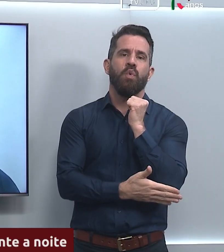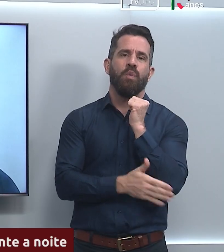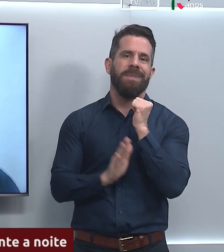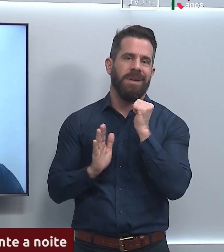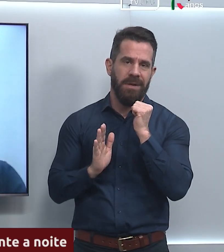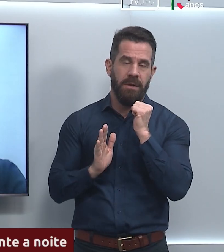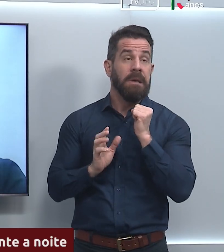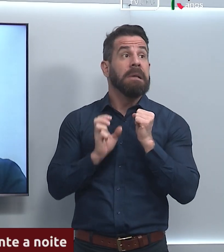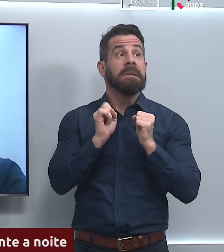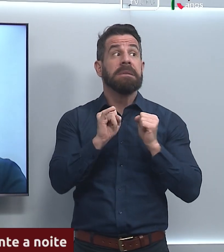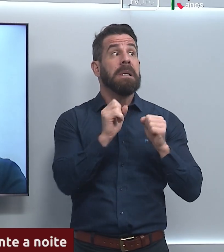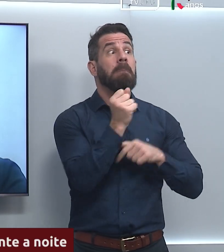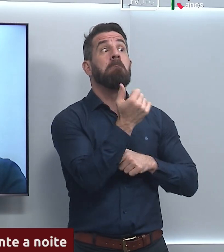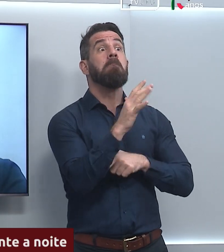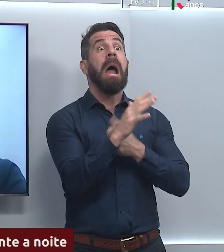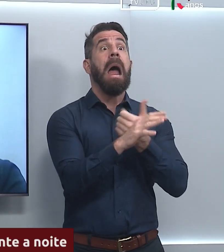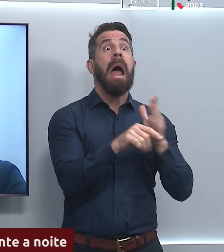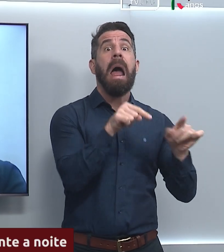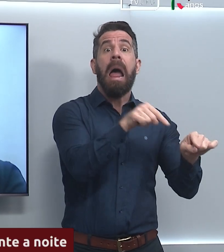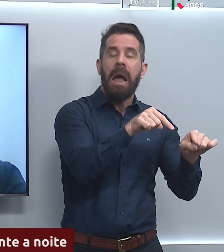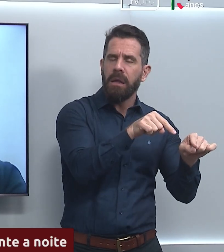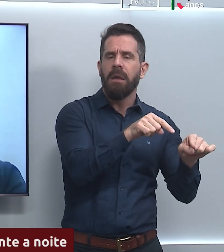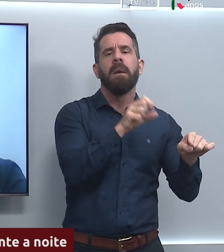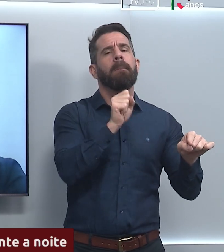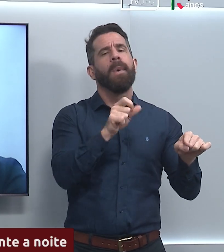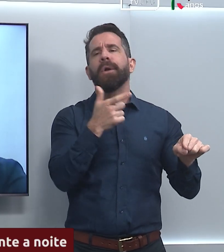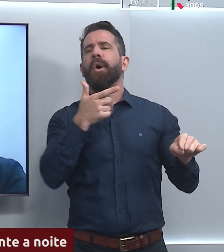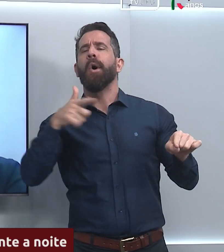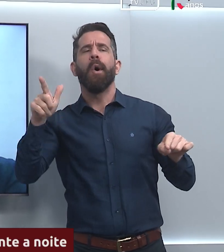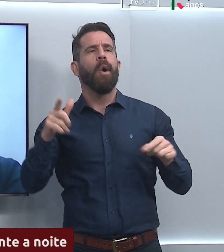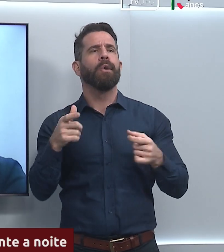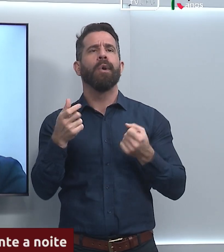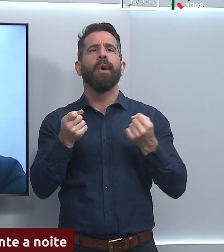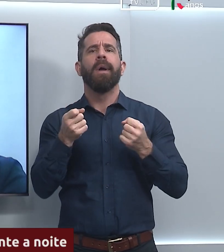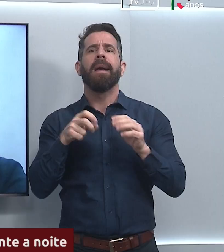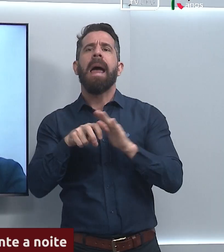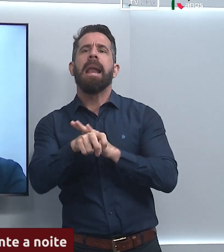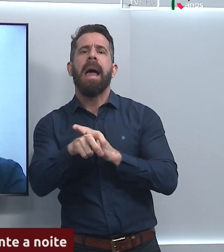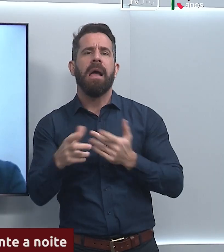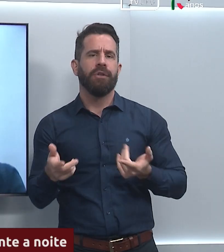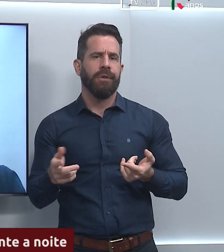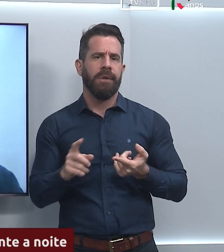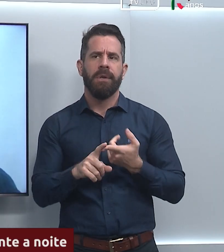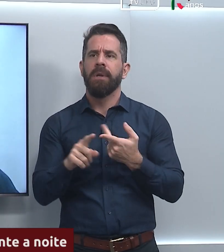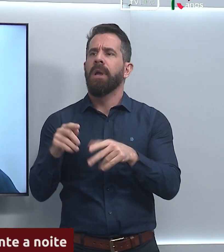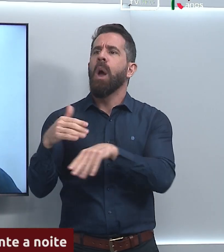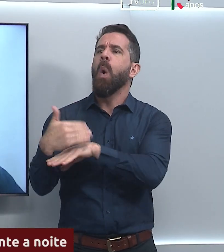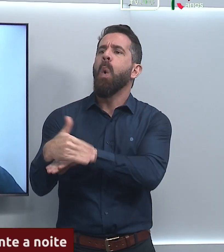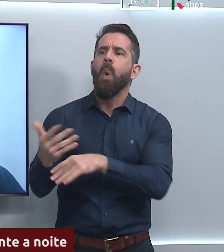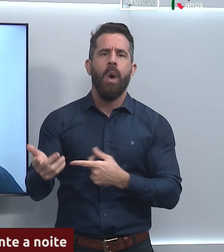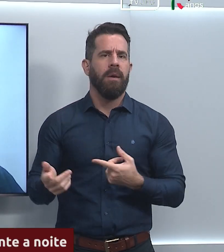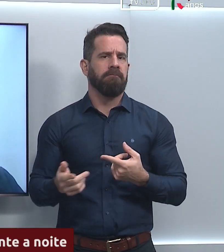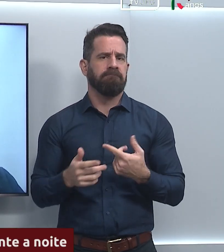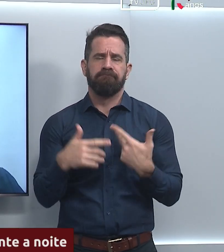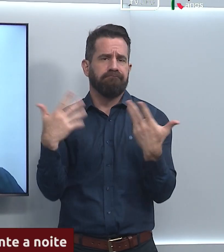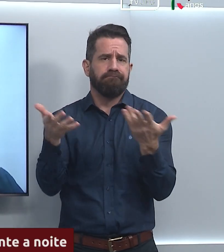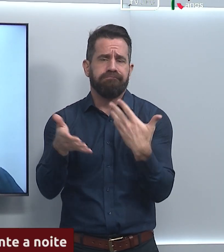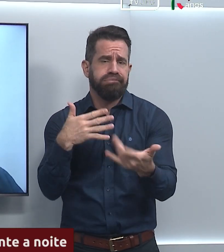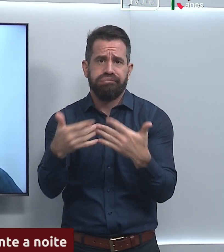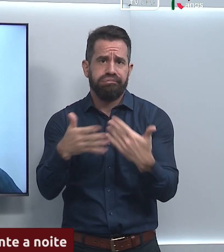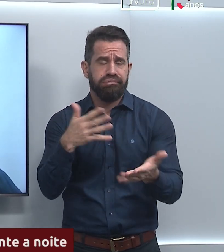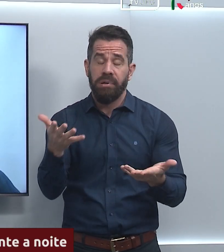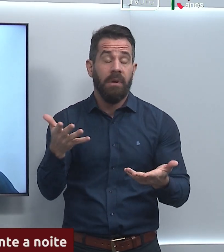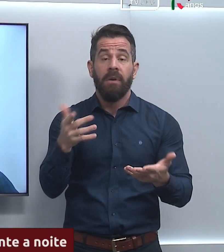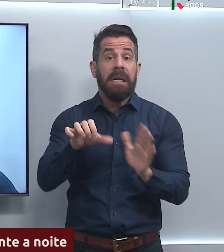fosse o parque, seria em alguma garagem. Se não fosse uma garagem, seria em uma rua remota. Ou seja, o